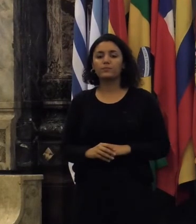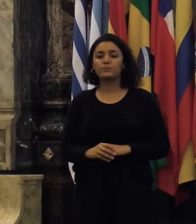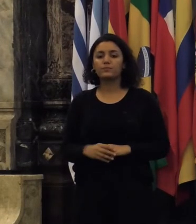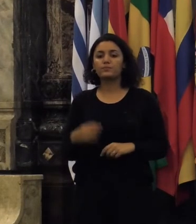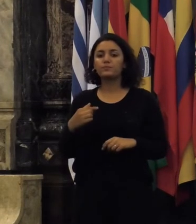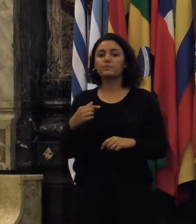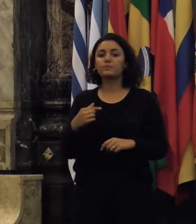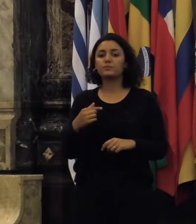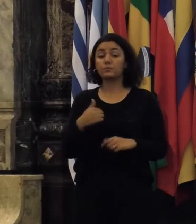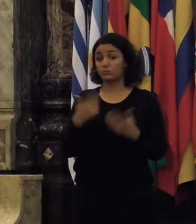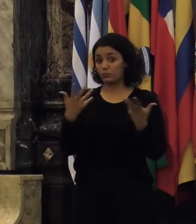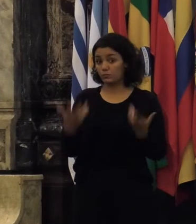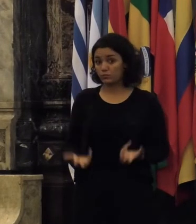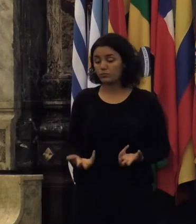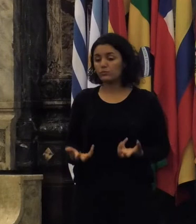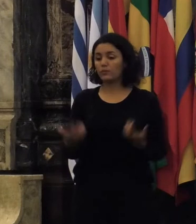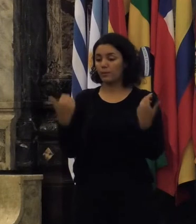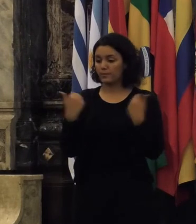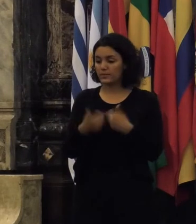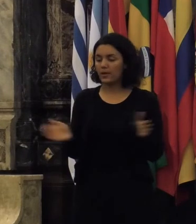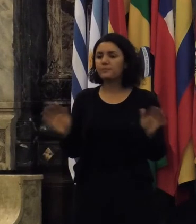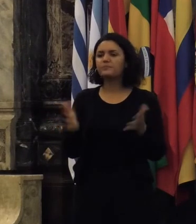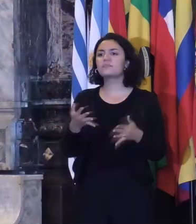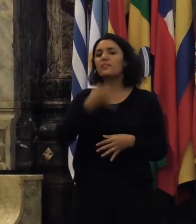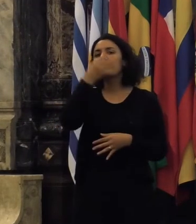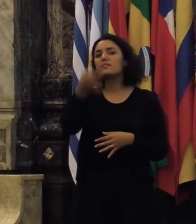Quisiera empezar compartiendo